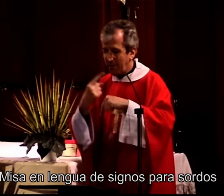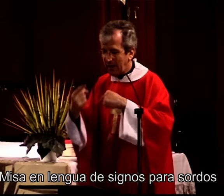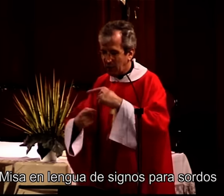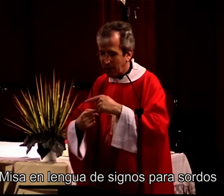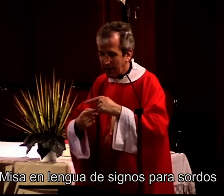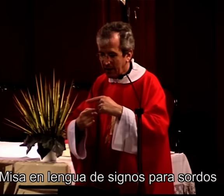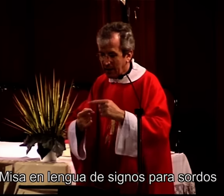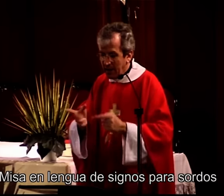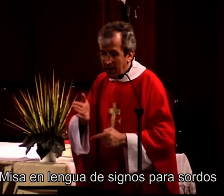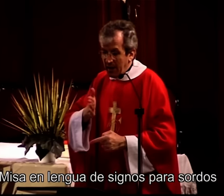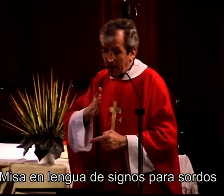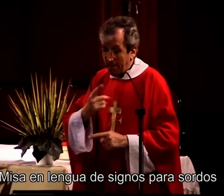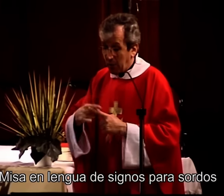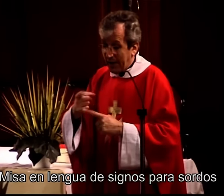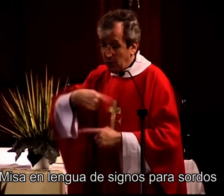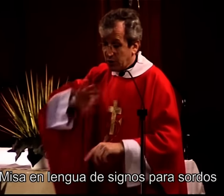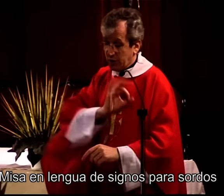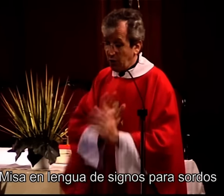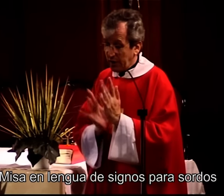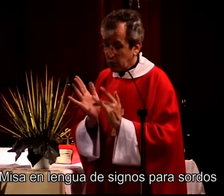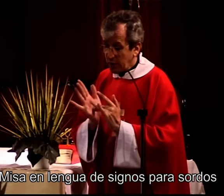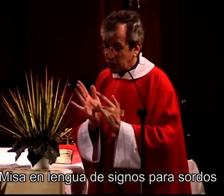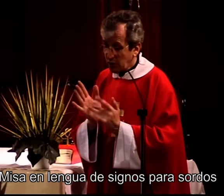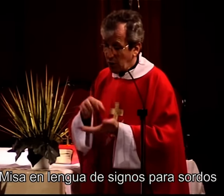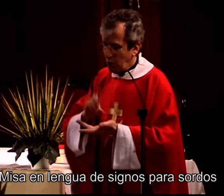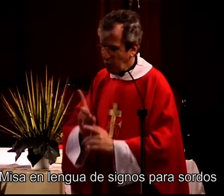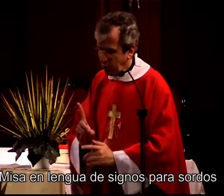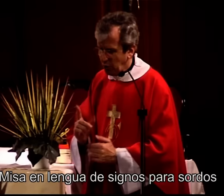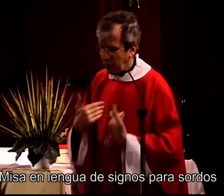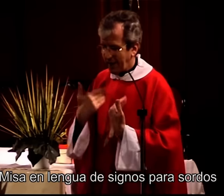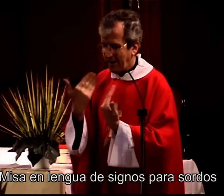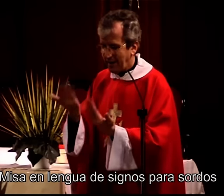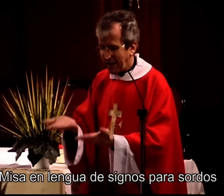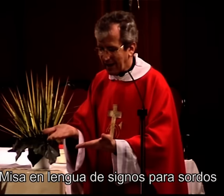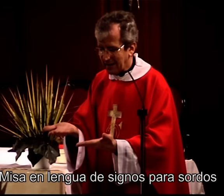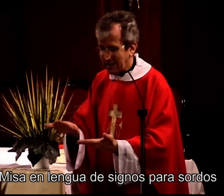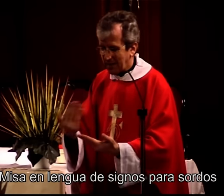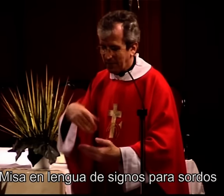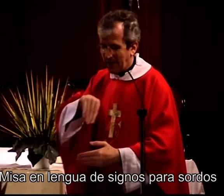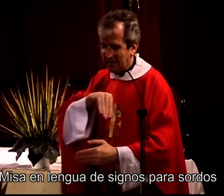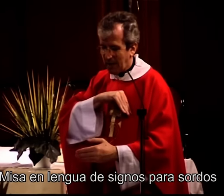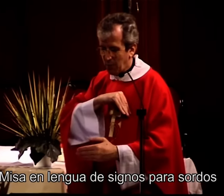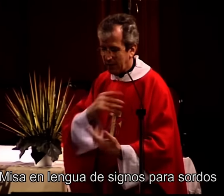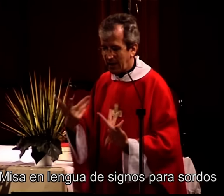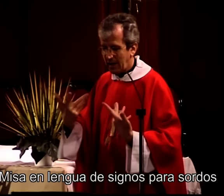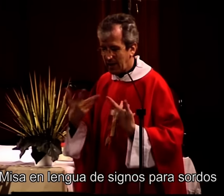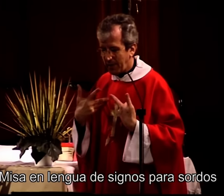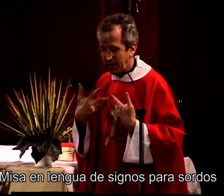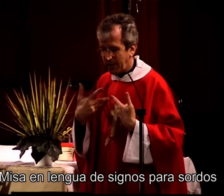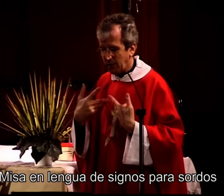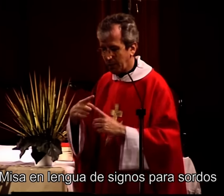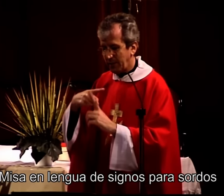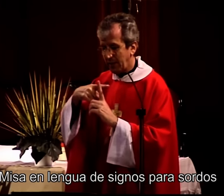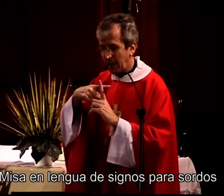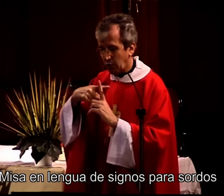esta familia tuya, por la que nuestro Señor Jesucristo no dudó en entregarse hasta la muerte y